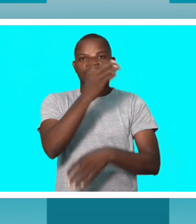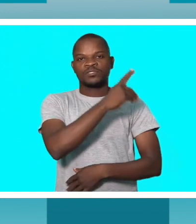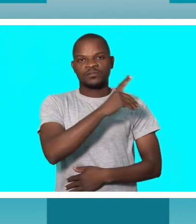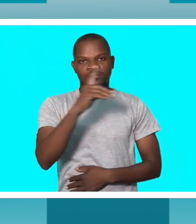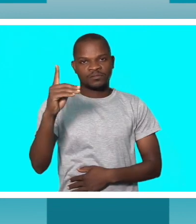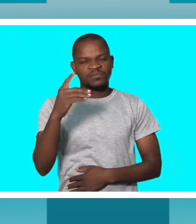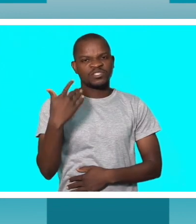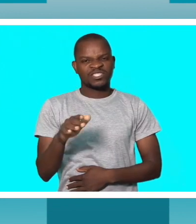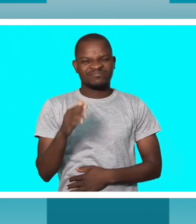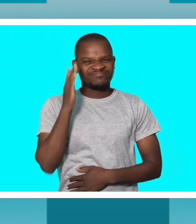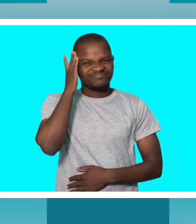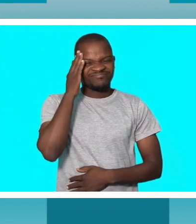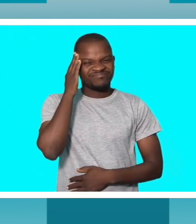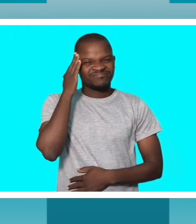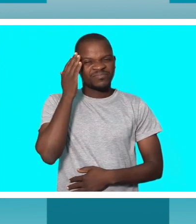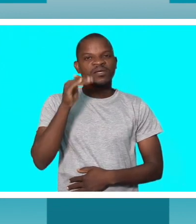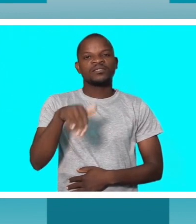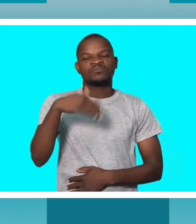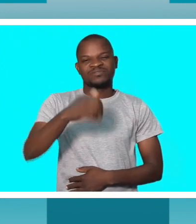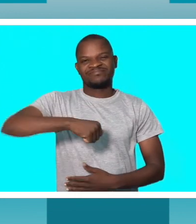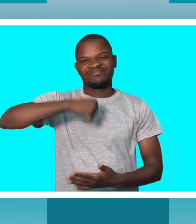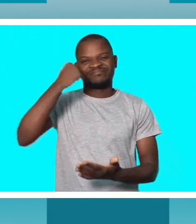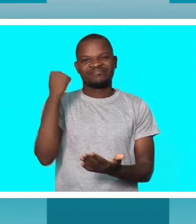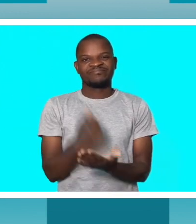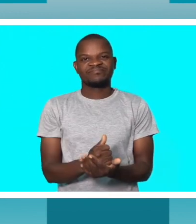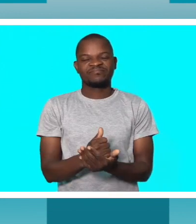analisado, cheguei à conclusão de que